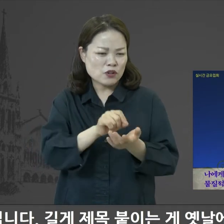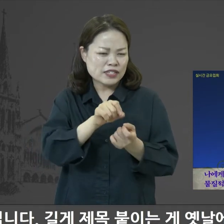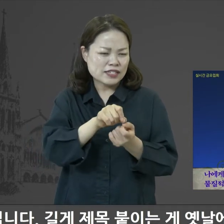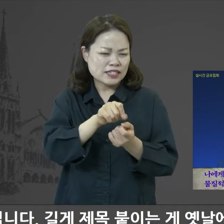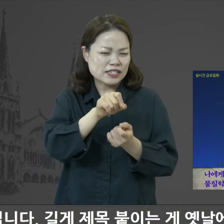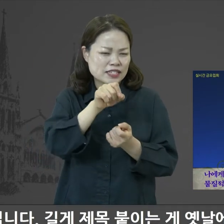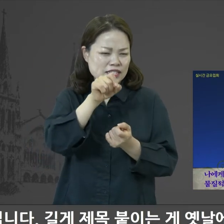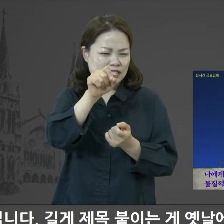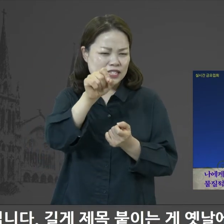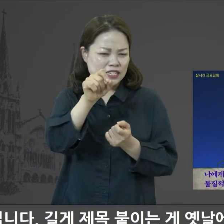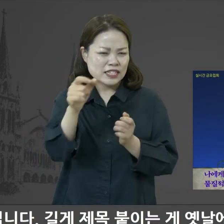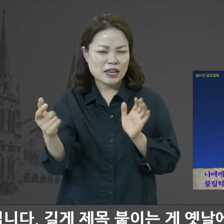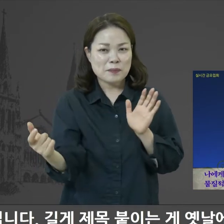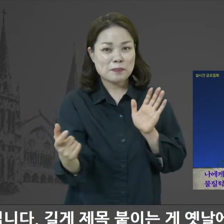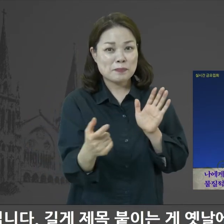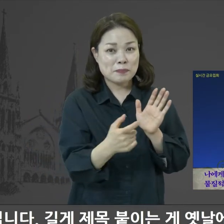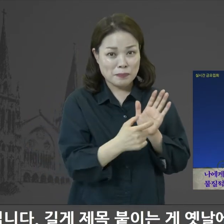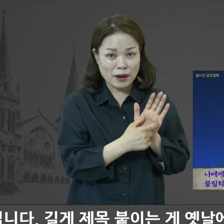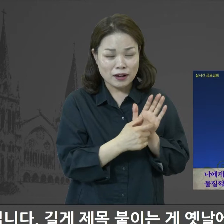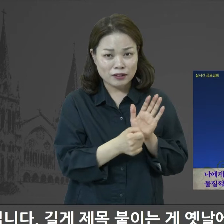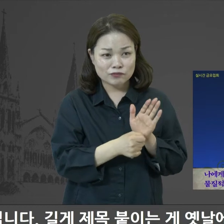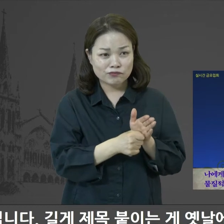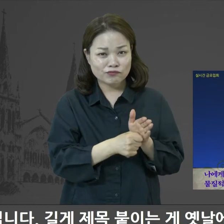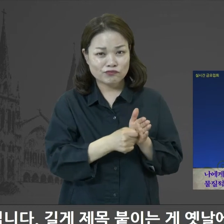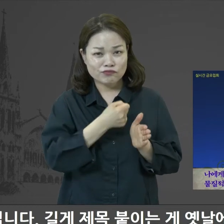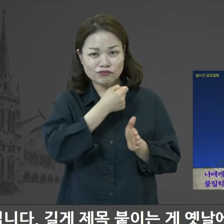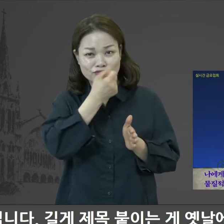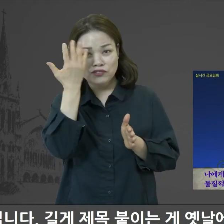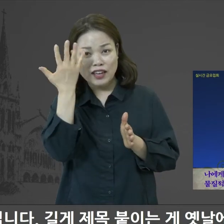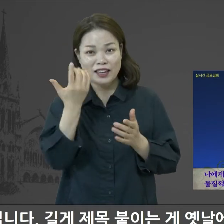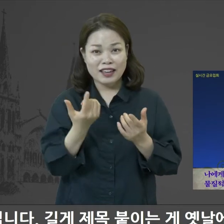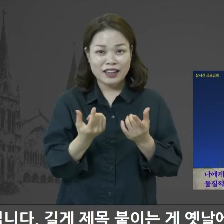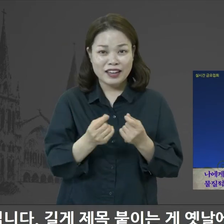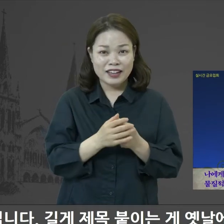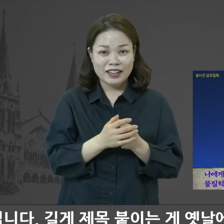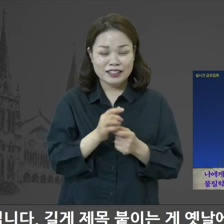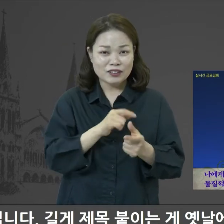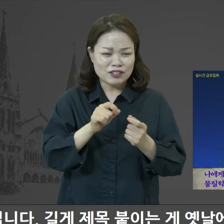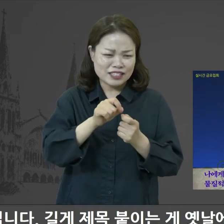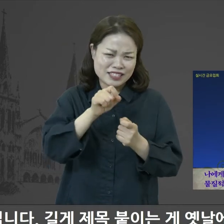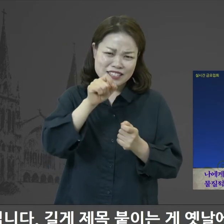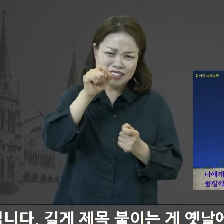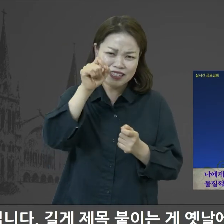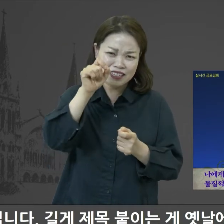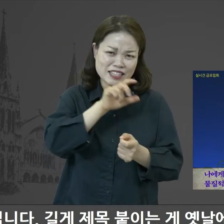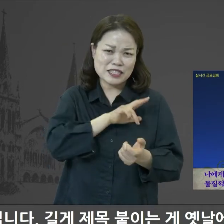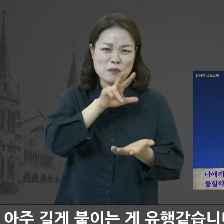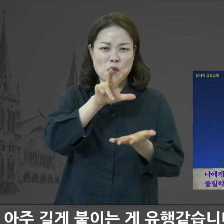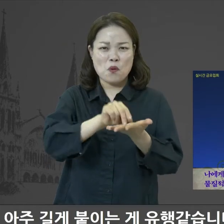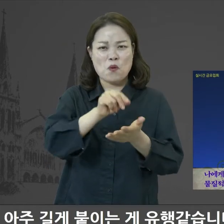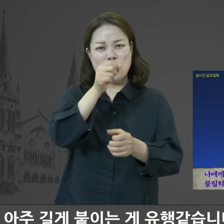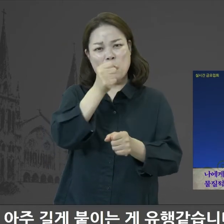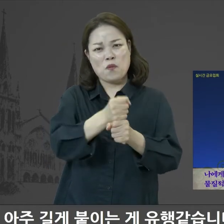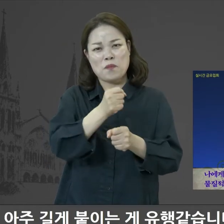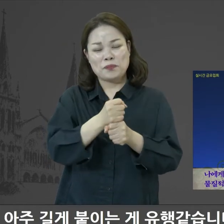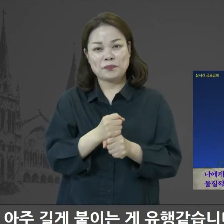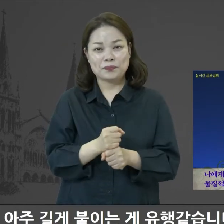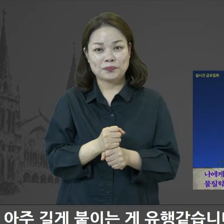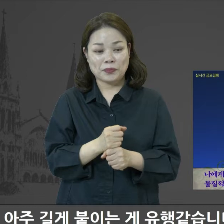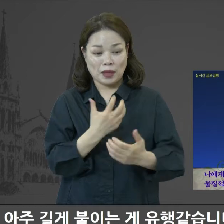붙이는 게 좀 유행인 것 같습니다. 그래서 저도 유행에 덧붙여가지고 더 길게 해봤는데 한번 보시기